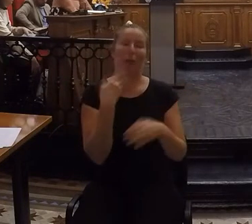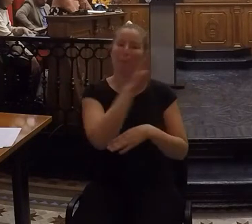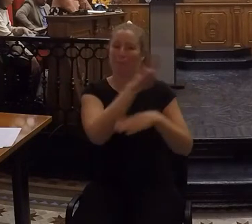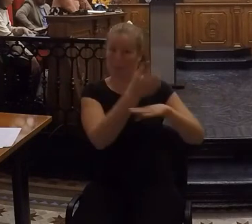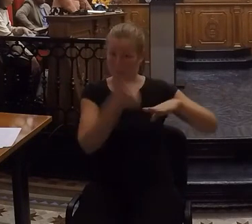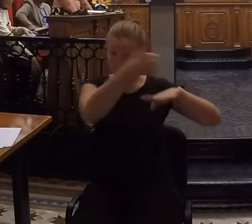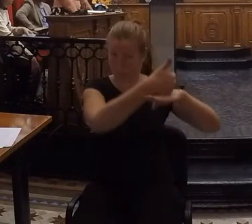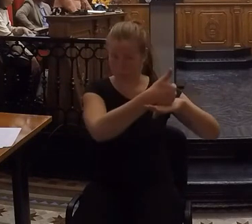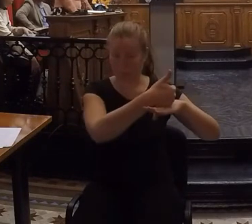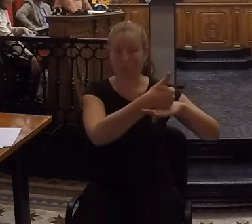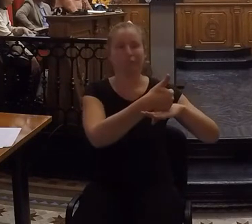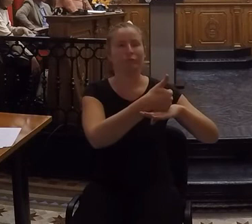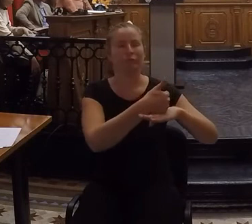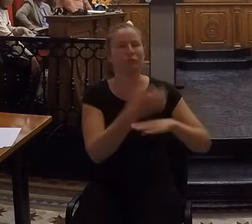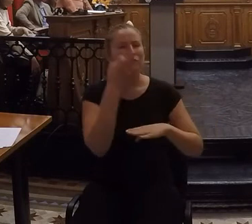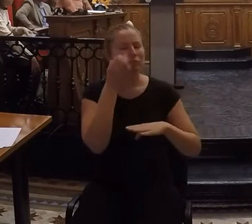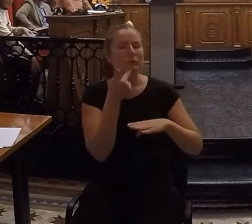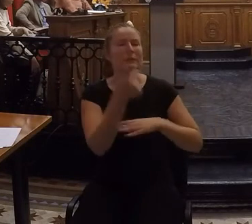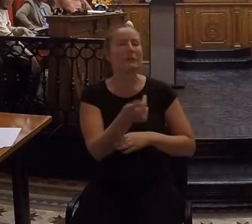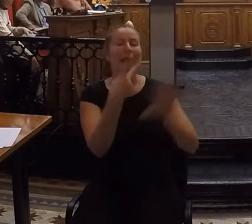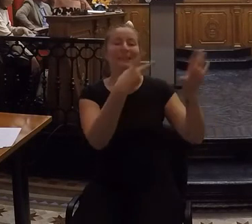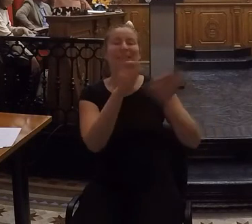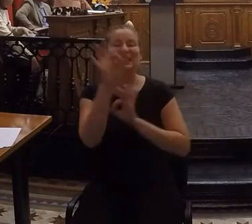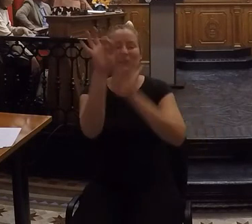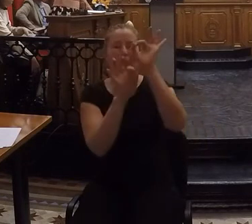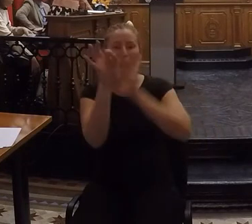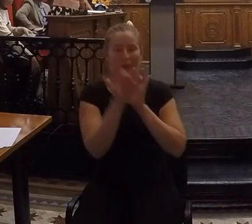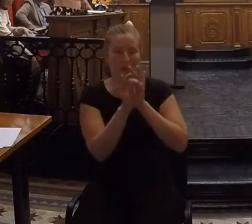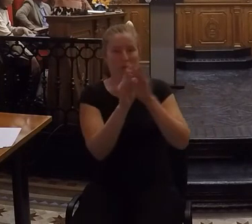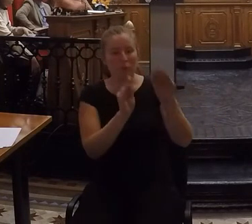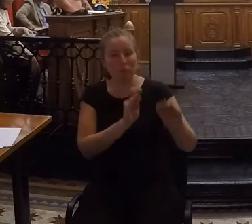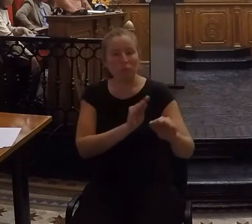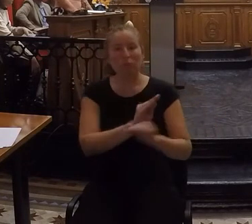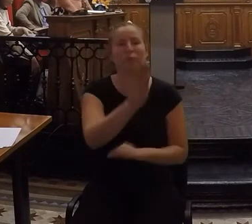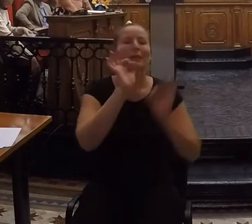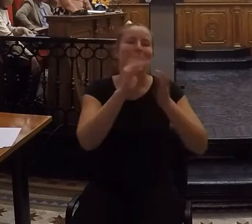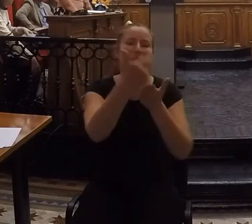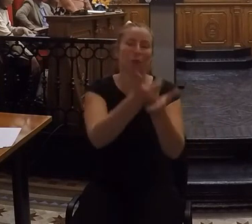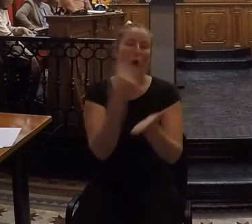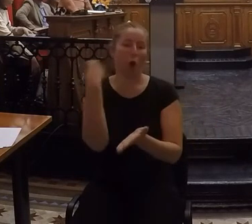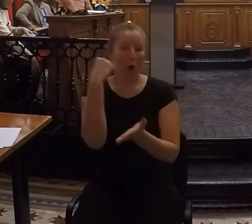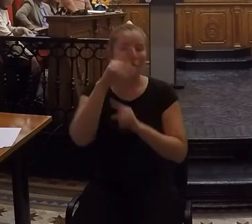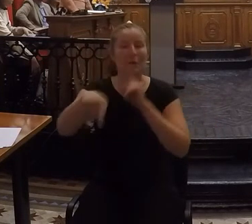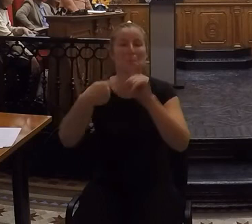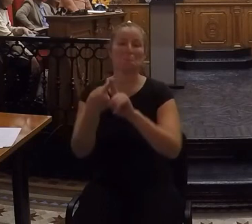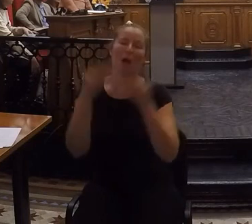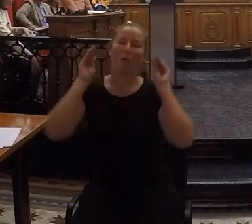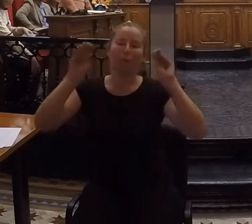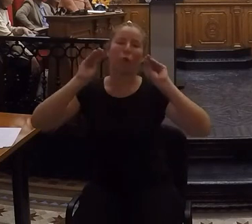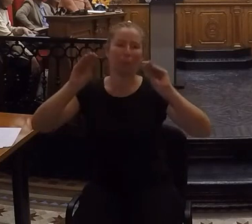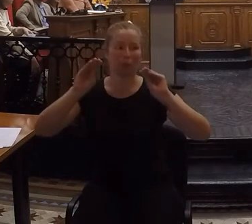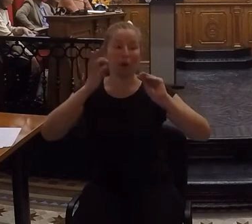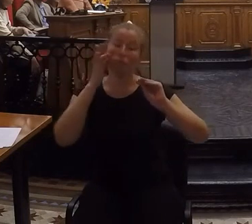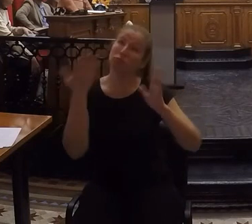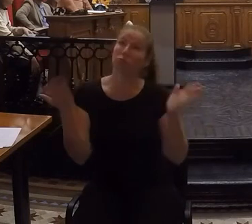el 70% que iba destinado a el salario joven y el 30% formación, de repente el Ministerio dijo, ah, pues